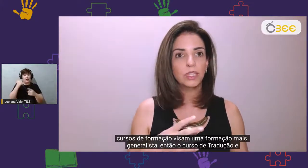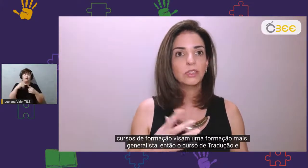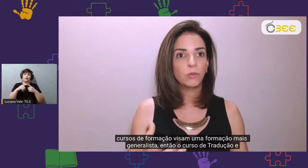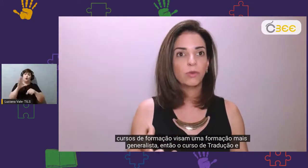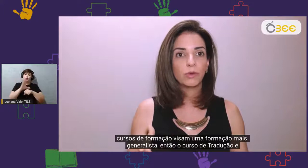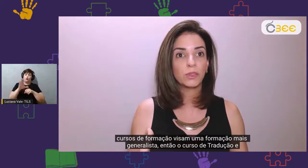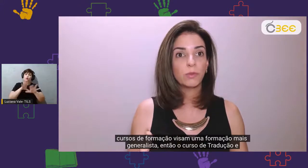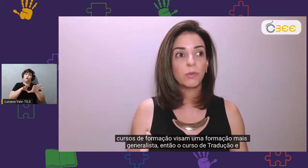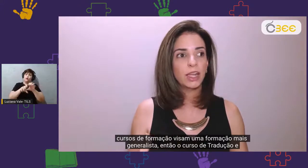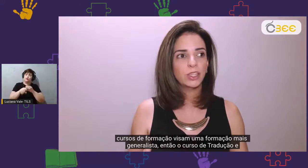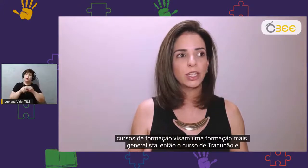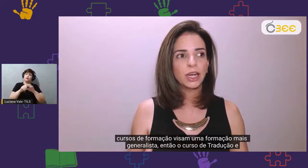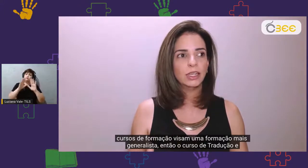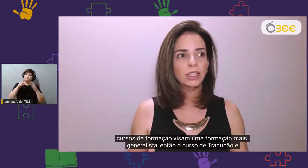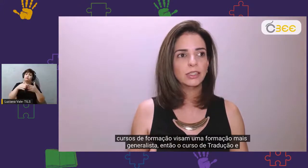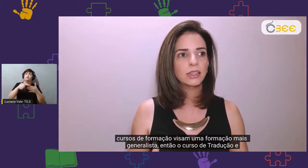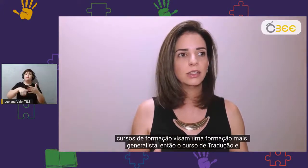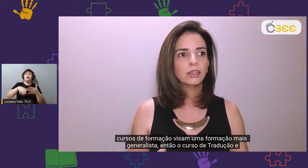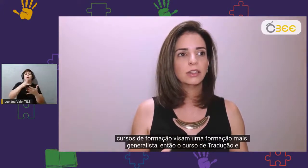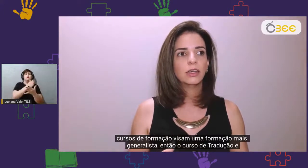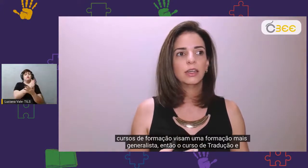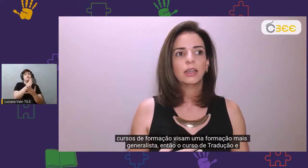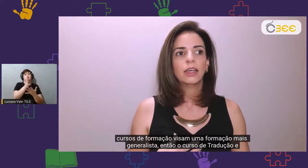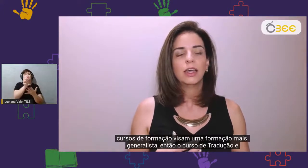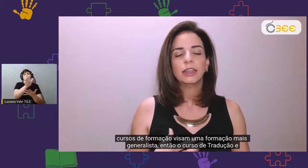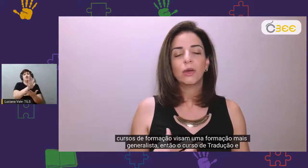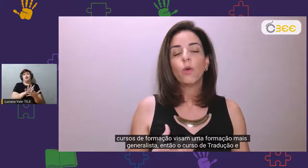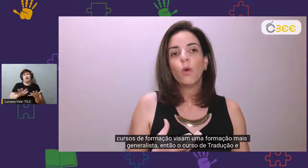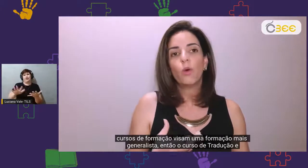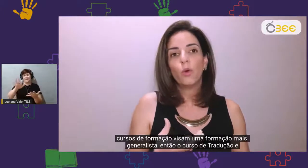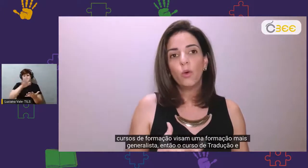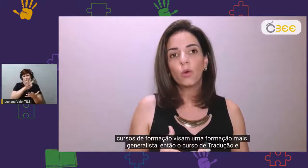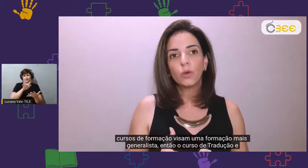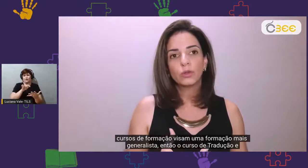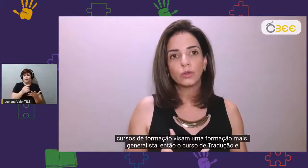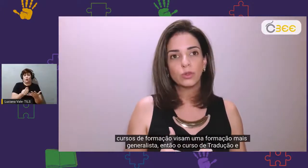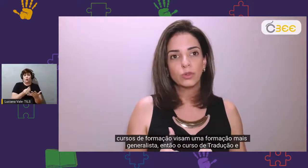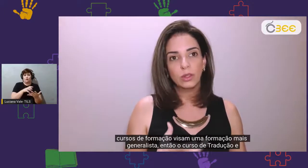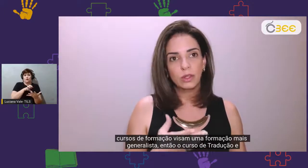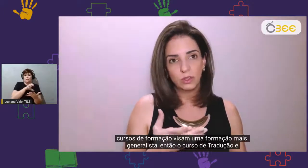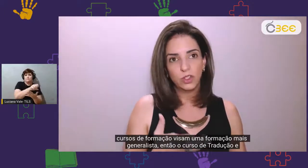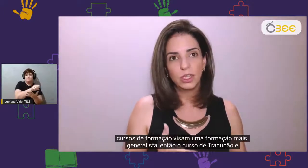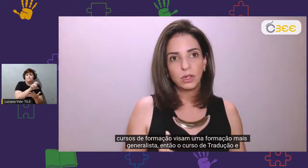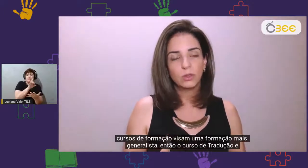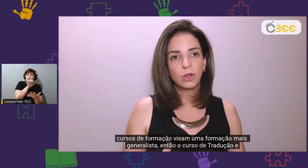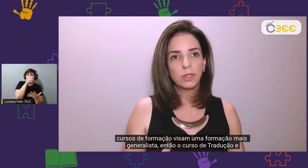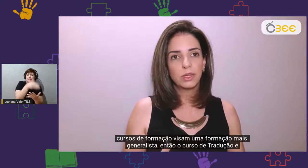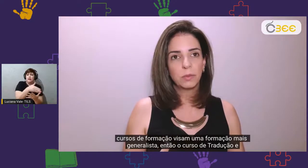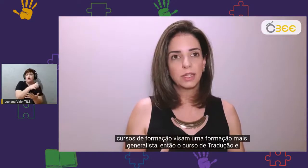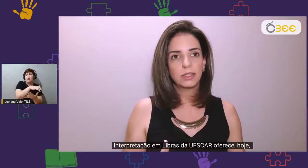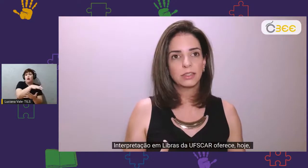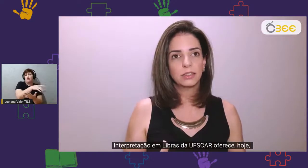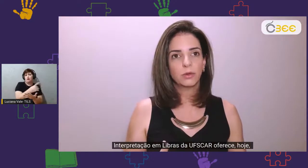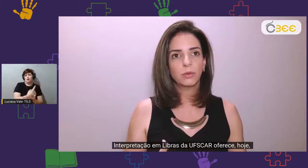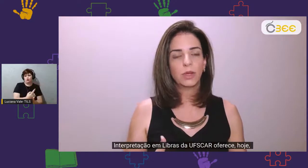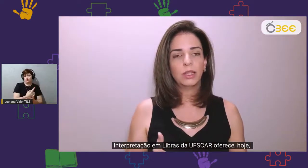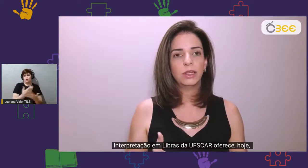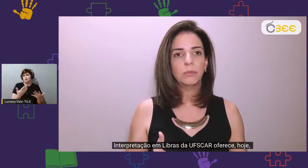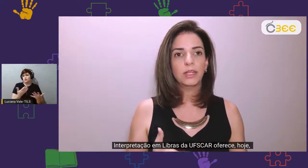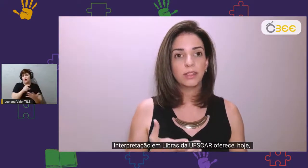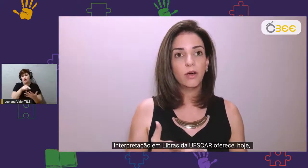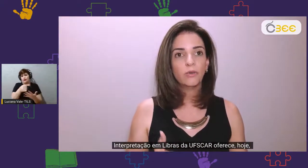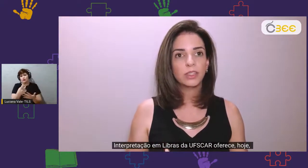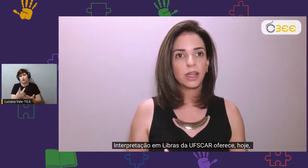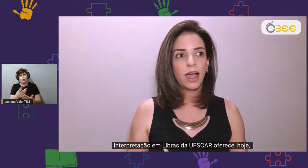formação visam uma formação mais generalista. Então, o curso de tradução e interpretação